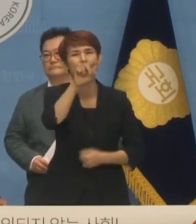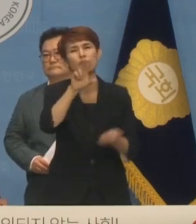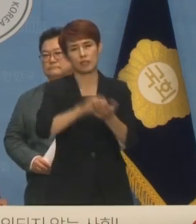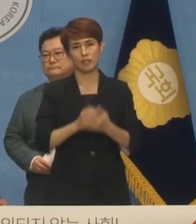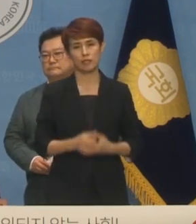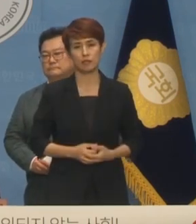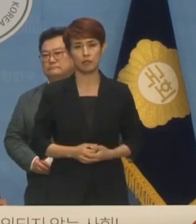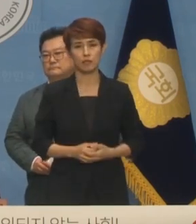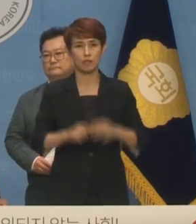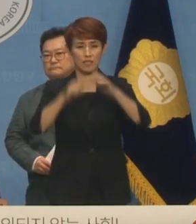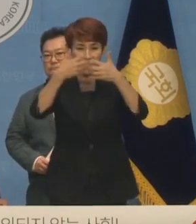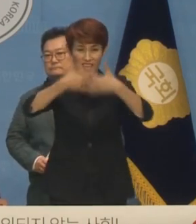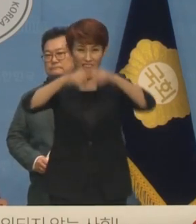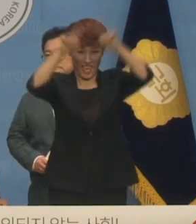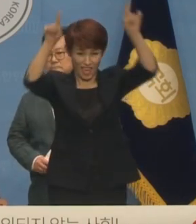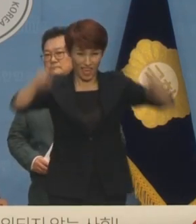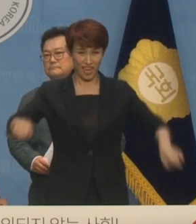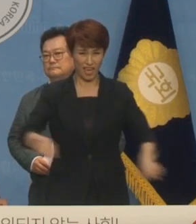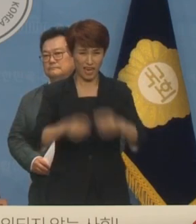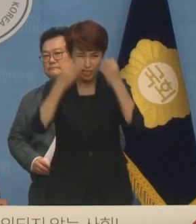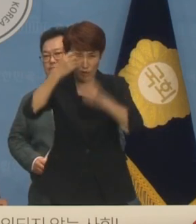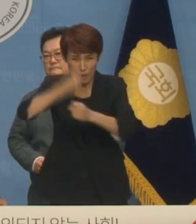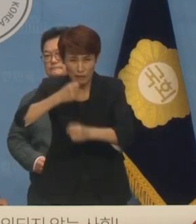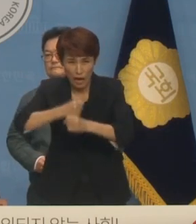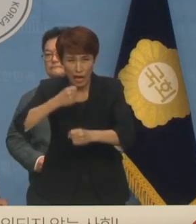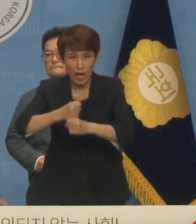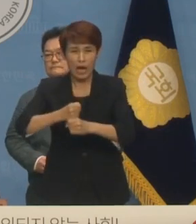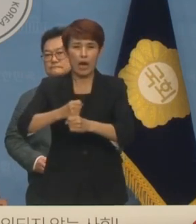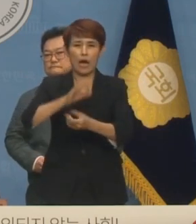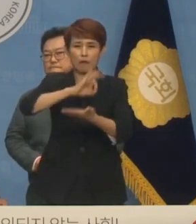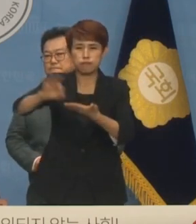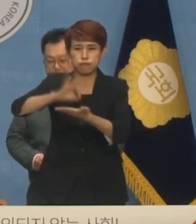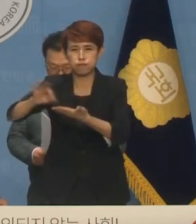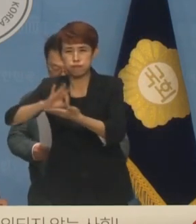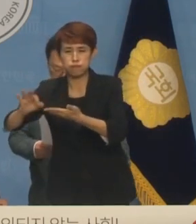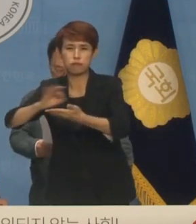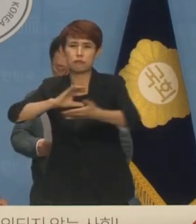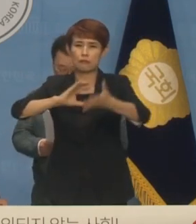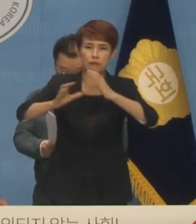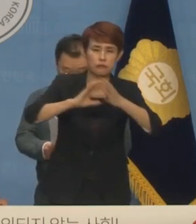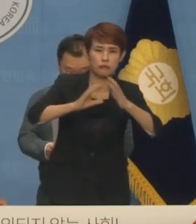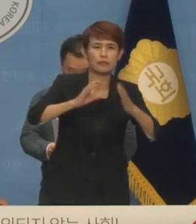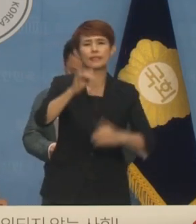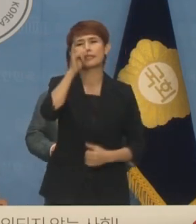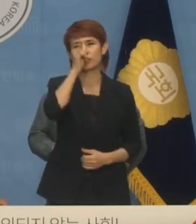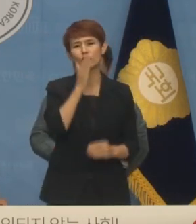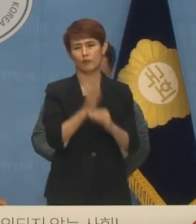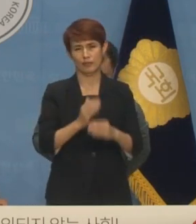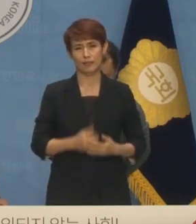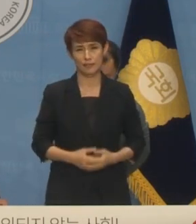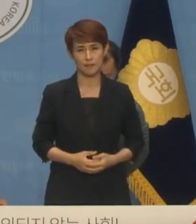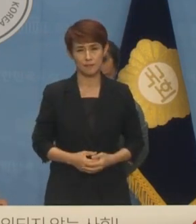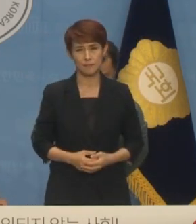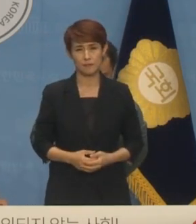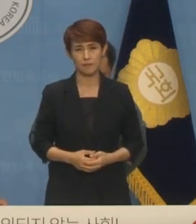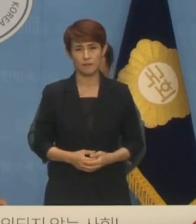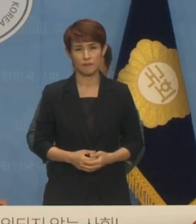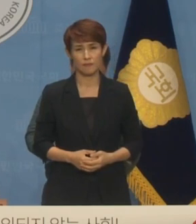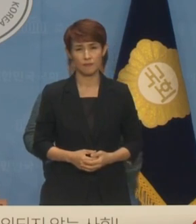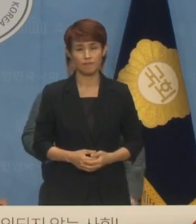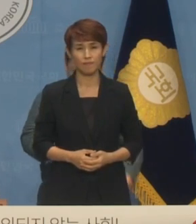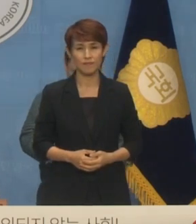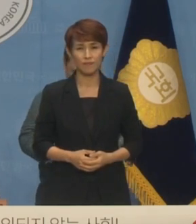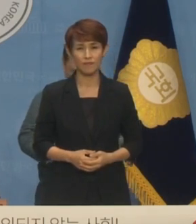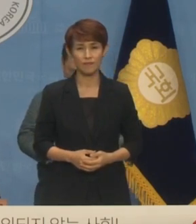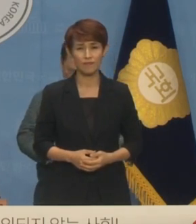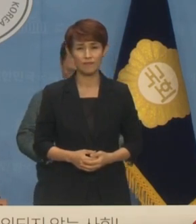지금 키오스크를 새로 제작하느라고 불필요한 논의와 사회적 비용이 발생되고 있습니다. 다시